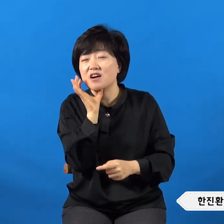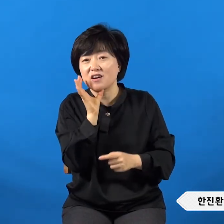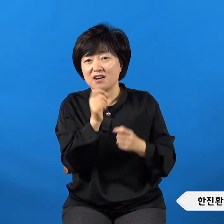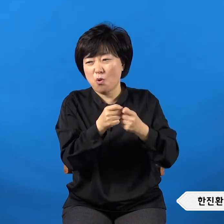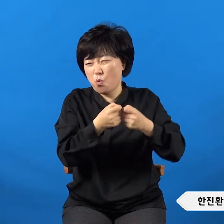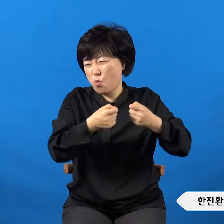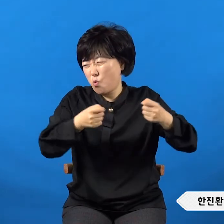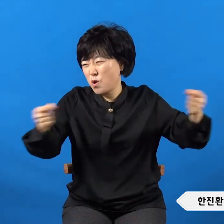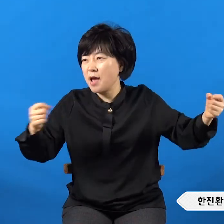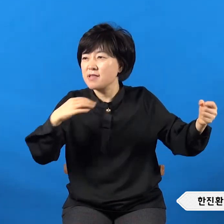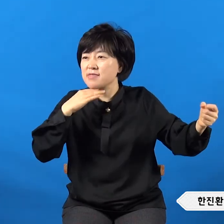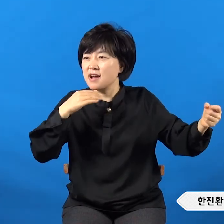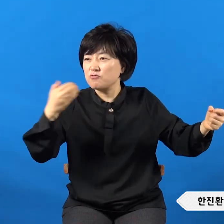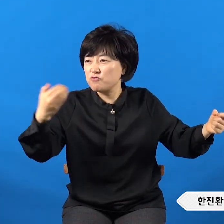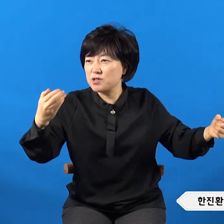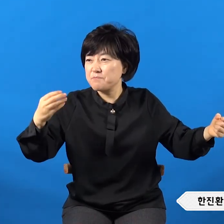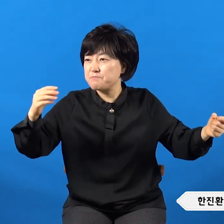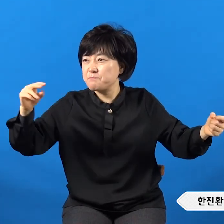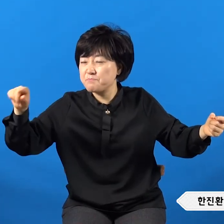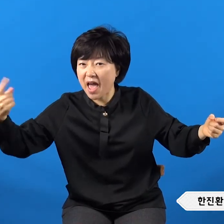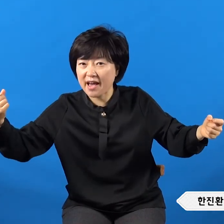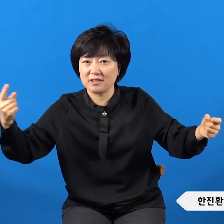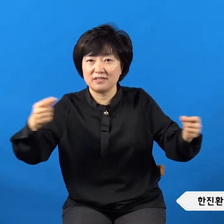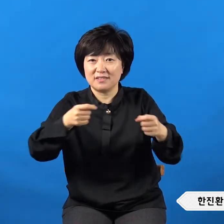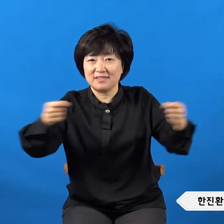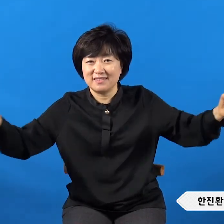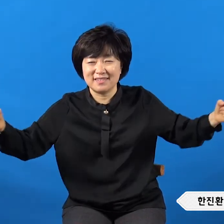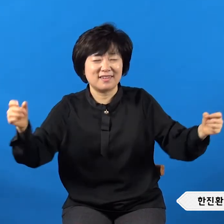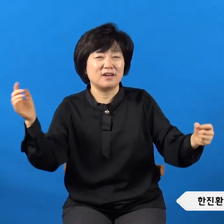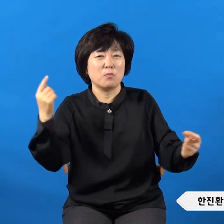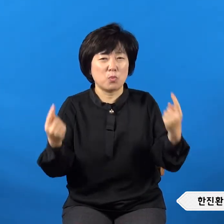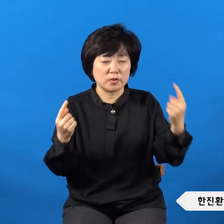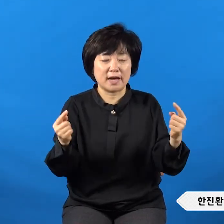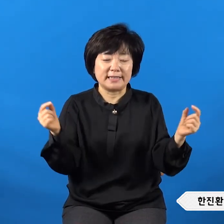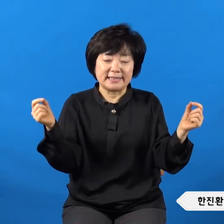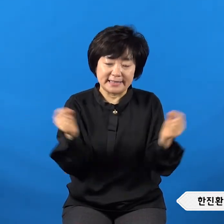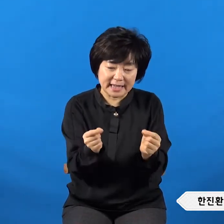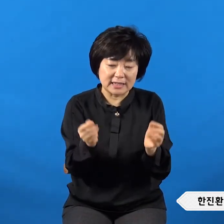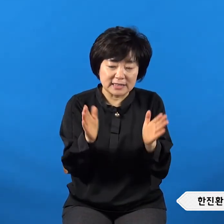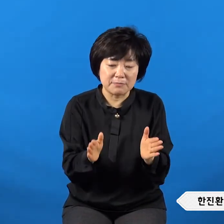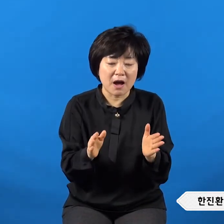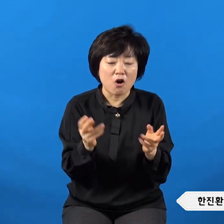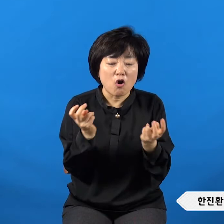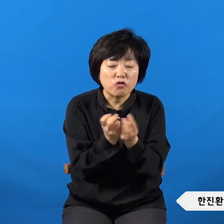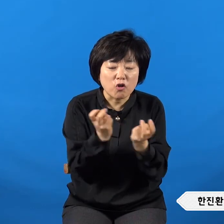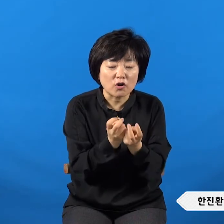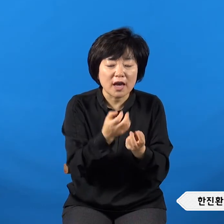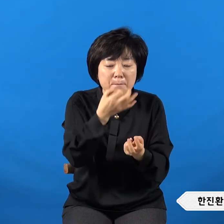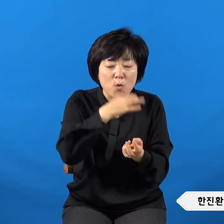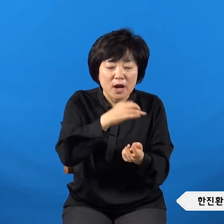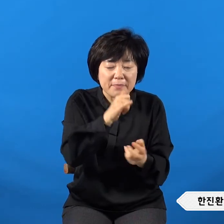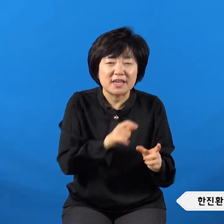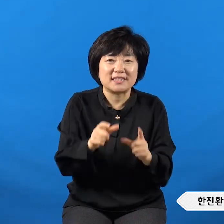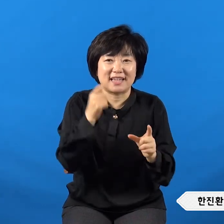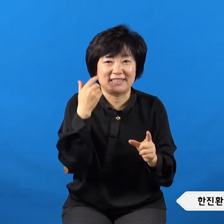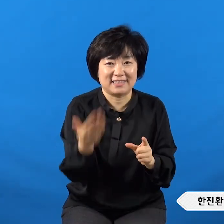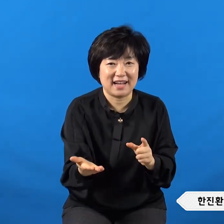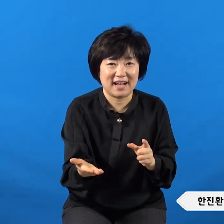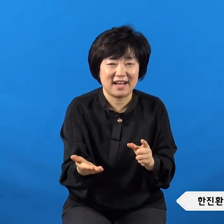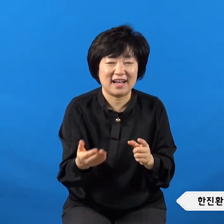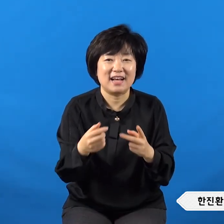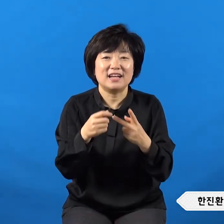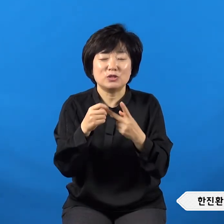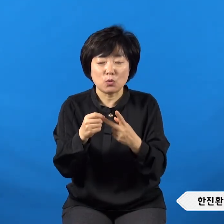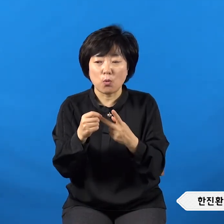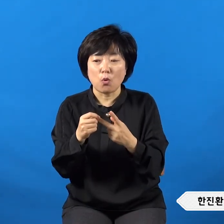아니라 짧게 살더라도 굵게 어떻게 사는가가 중요합니다. 어떻게 보다도 더 중요한